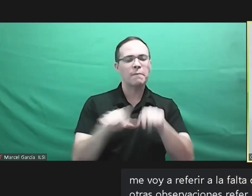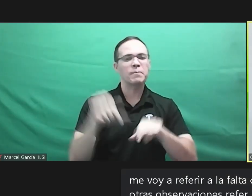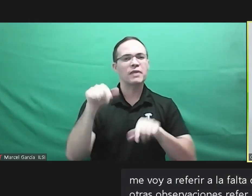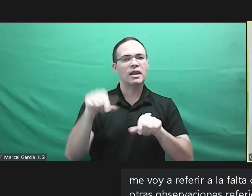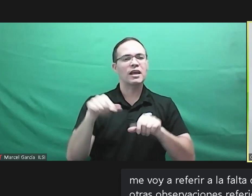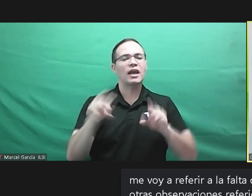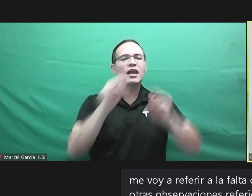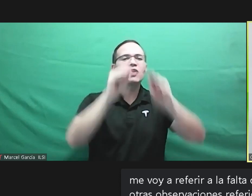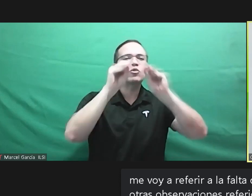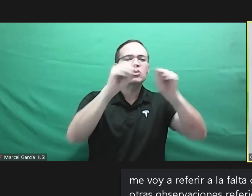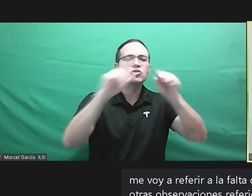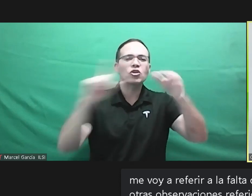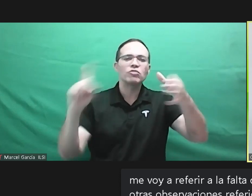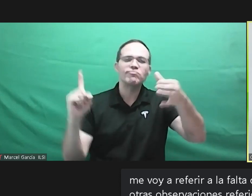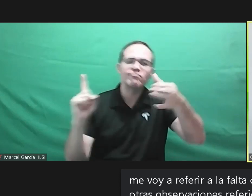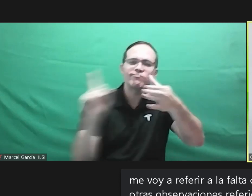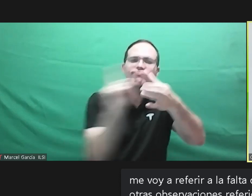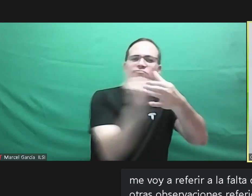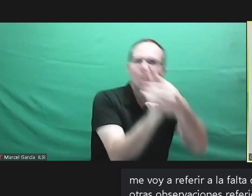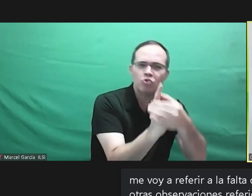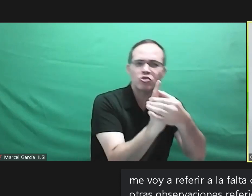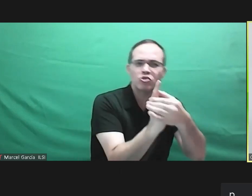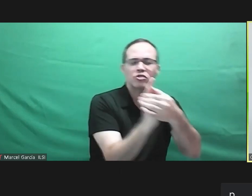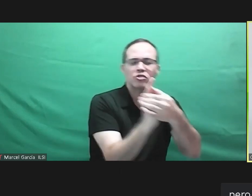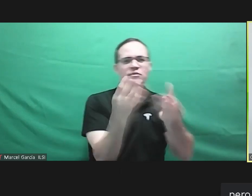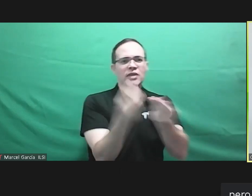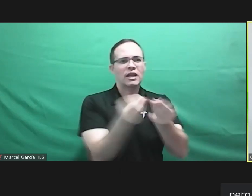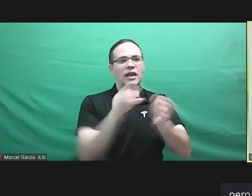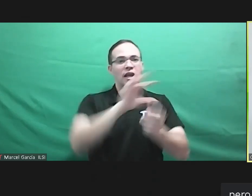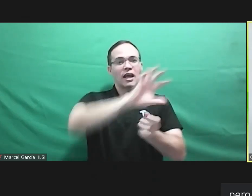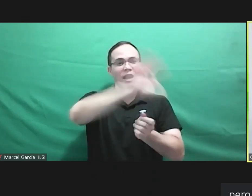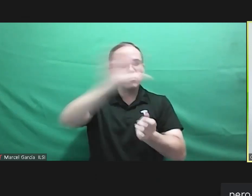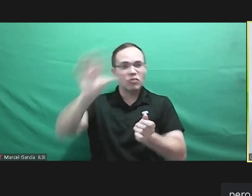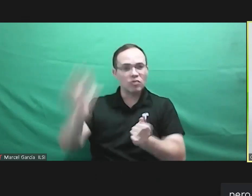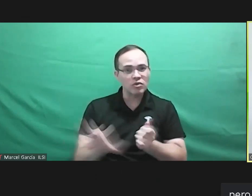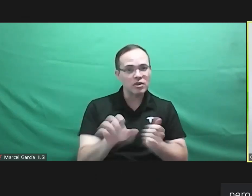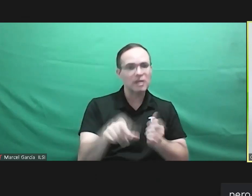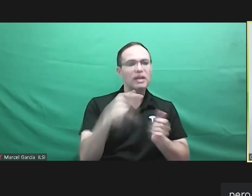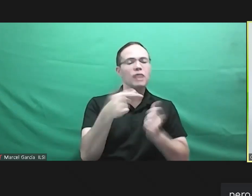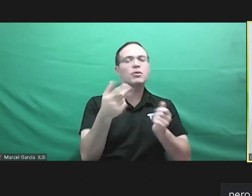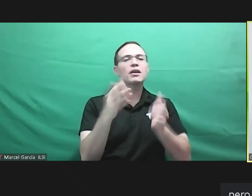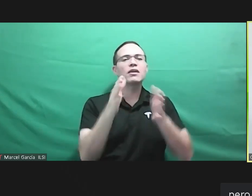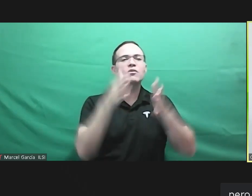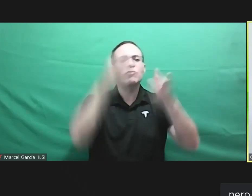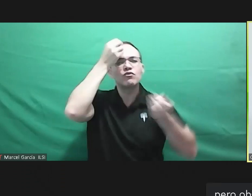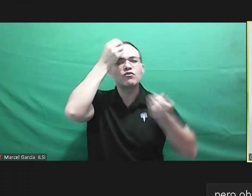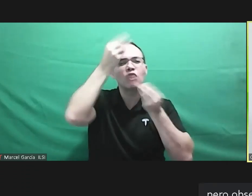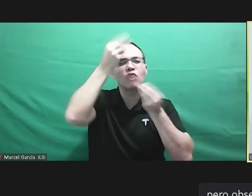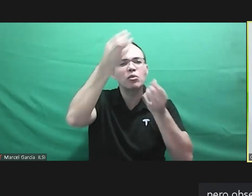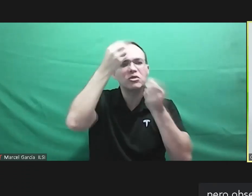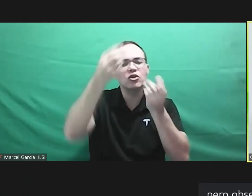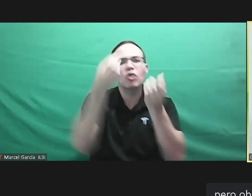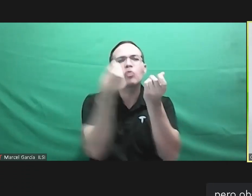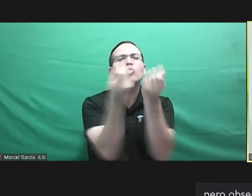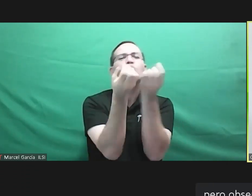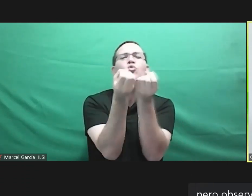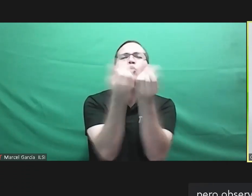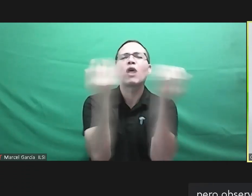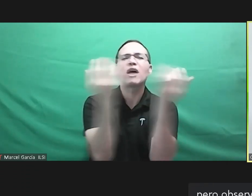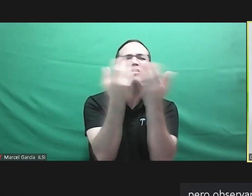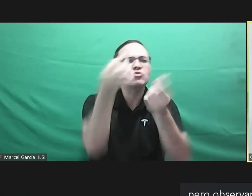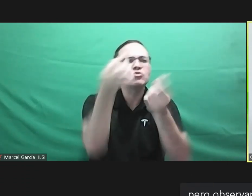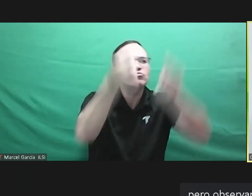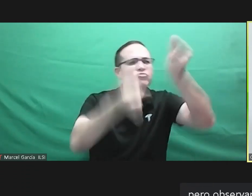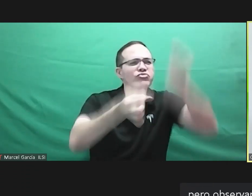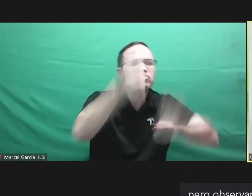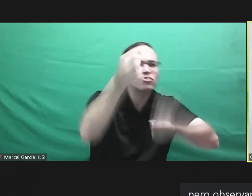es que en los países de la región no se produce información cualitativa y cuantitativa, me refiero a nivel oficial, ¿no? A nivel